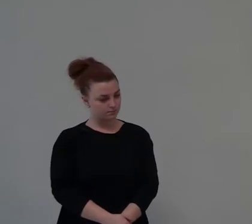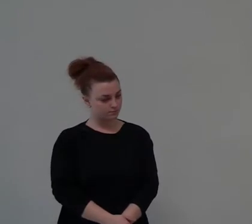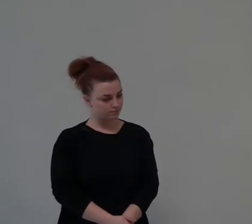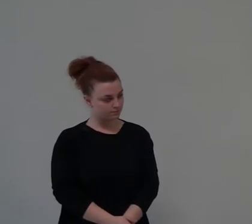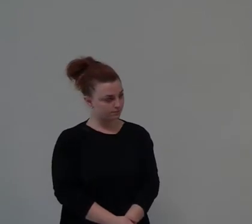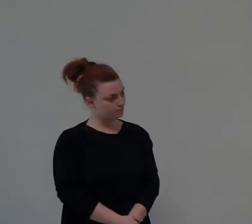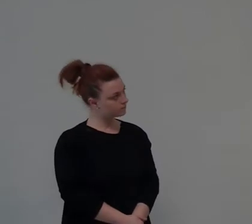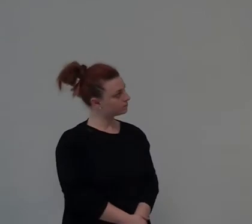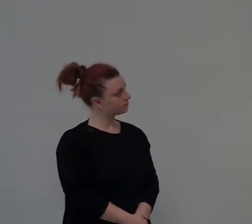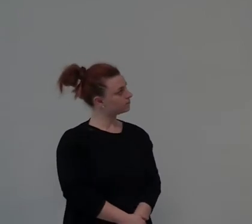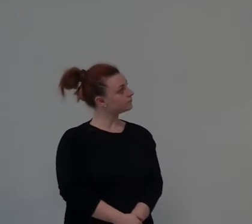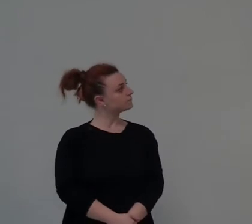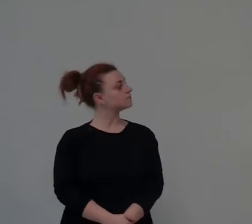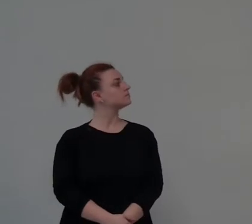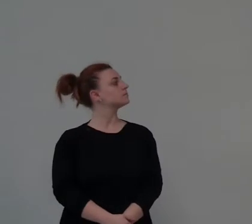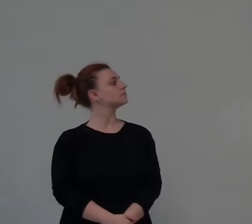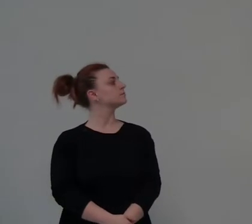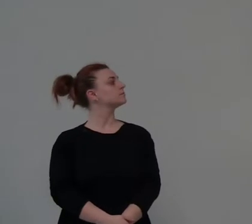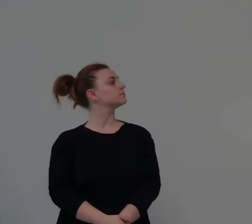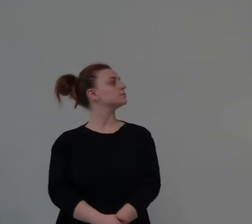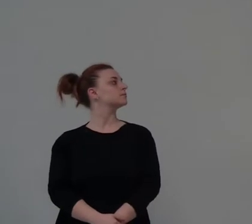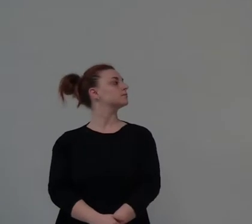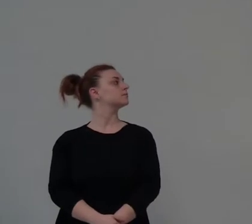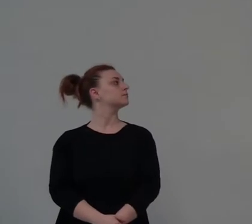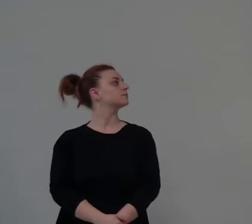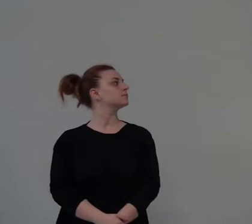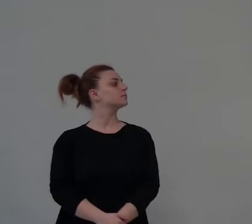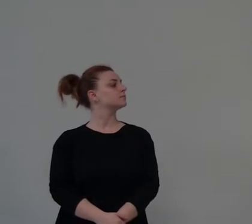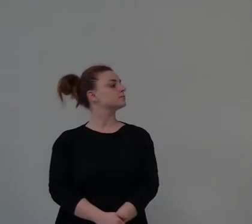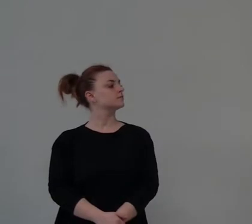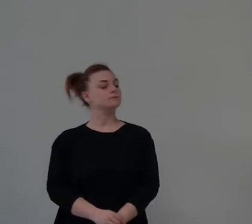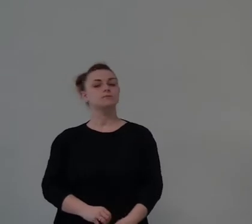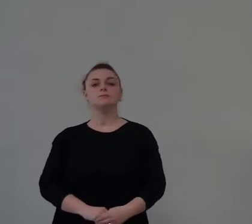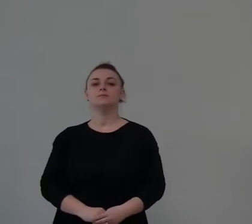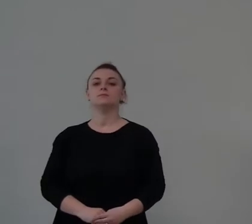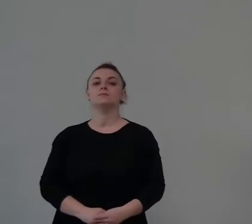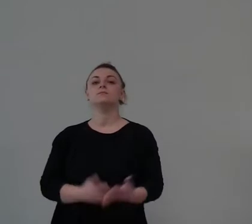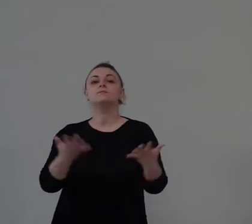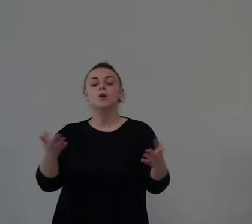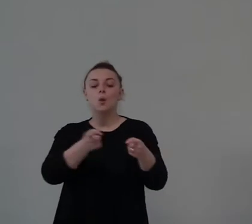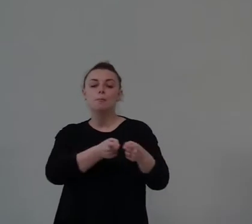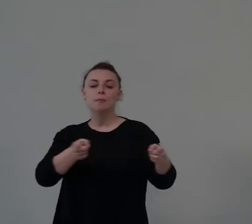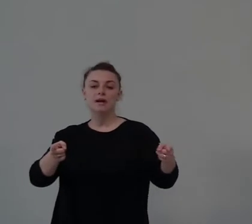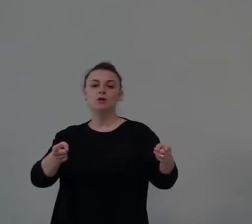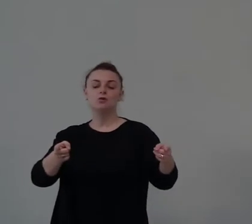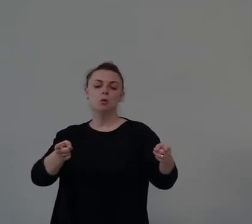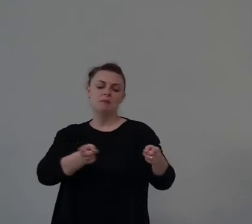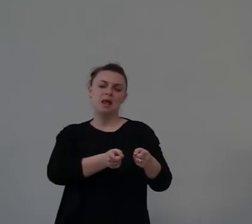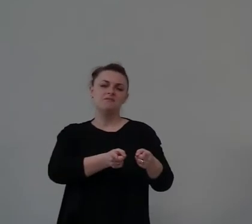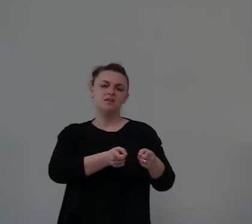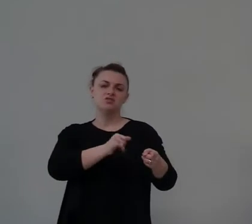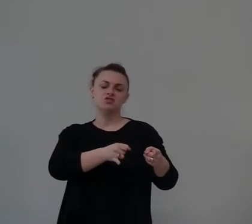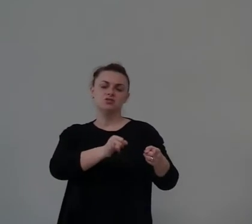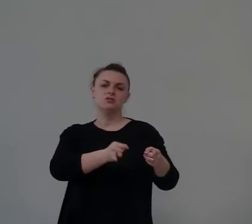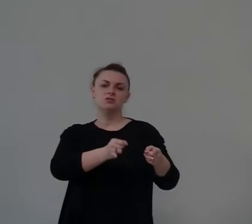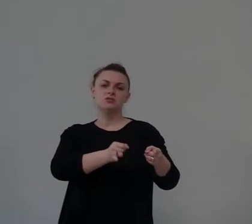mangiare. Partirono dunque con la barca per andare in un luogo solitario in disparte. Questo è un periodo un pochino più breve. Oppure